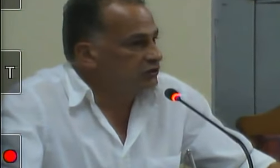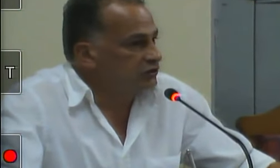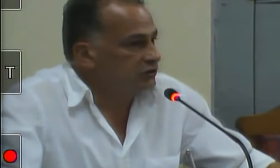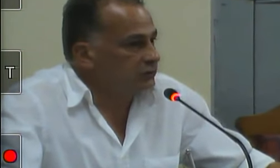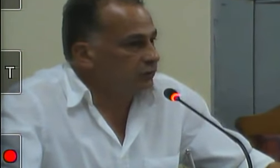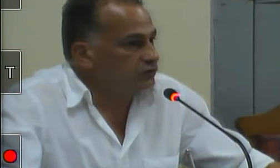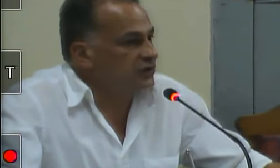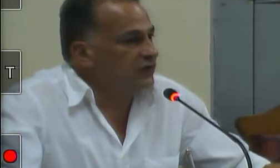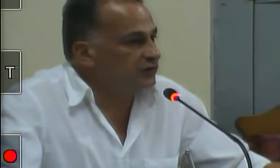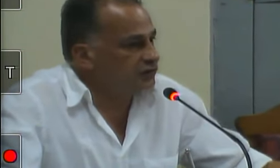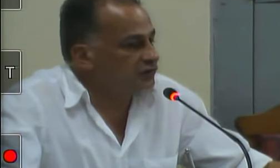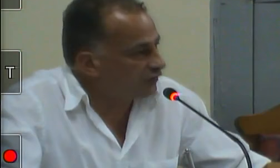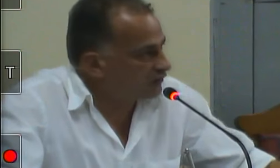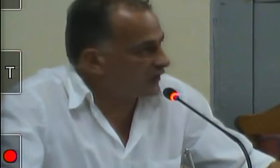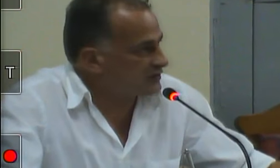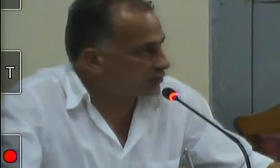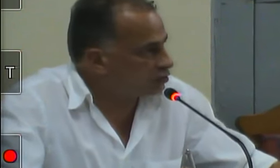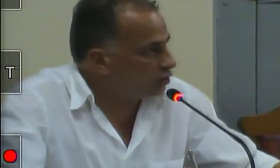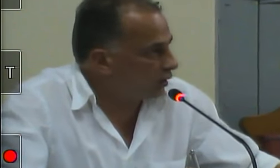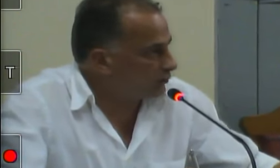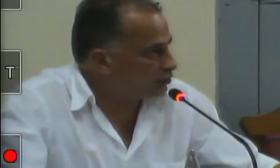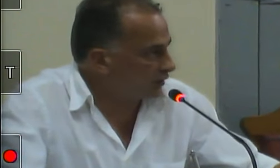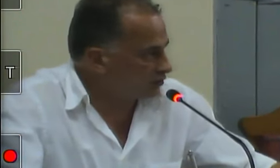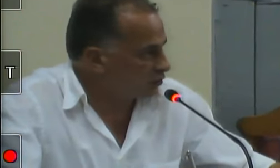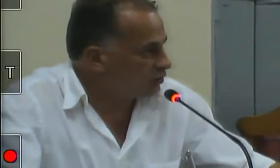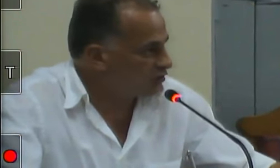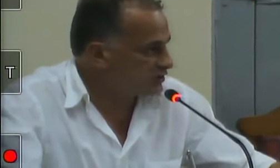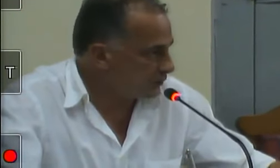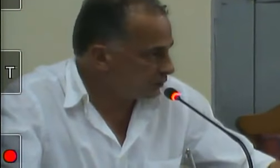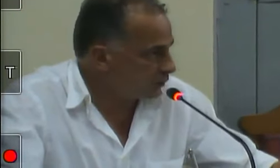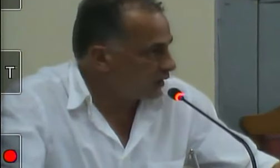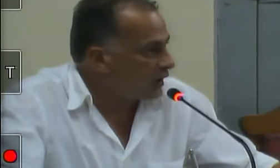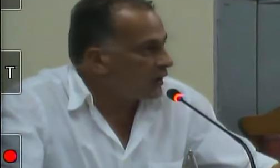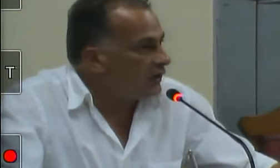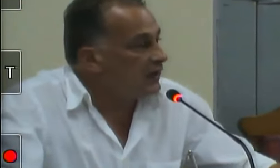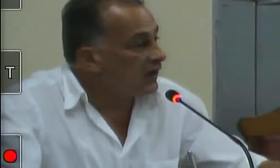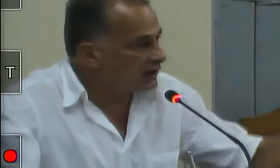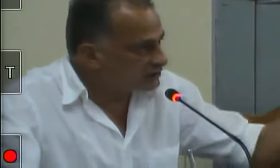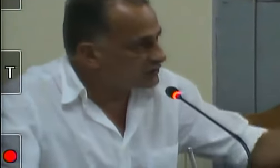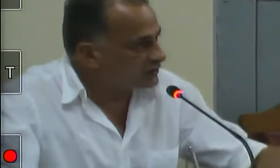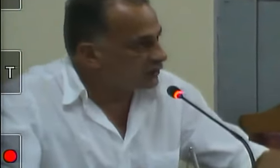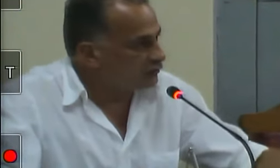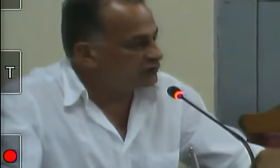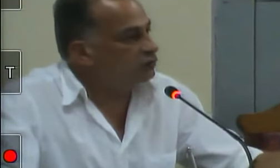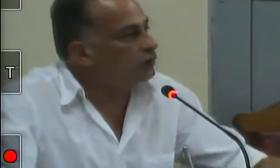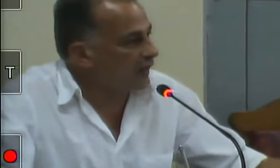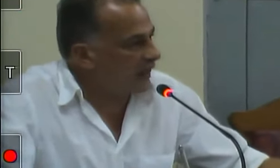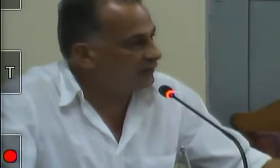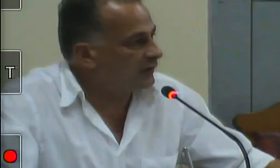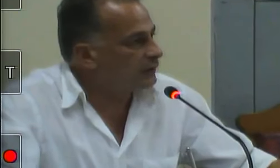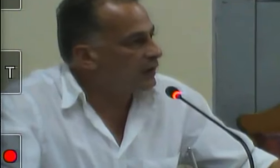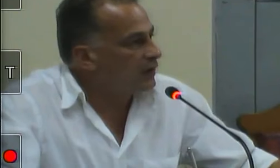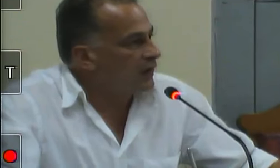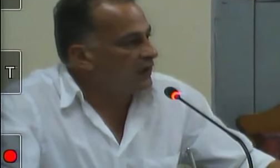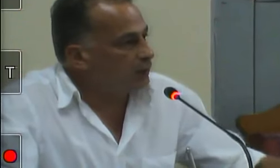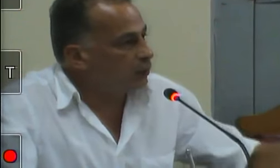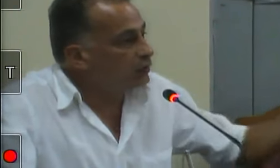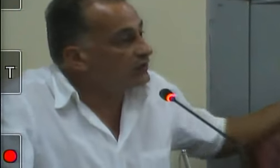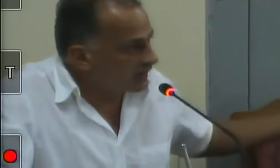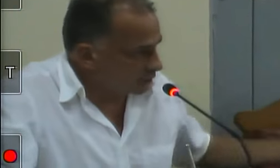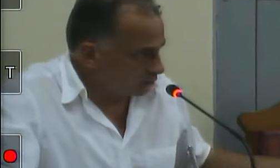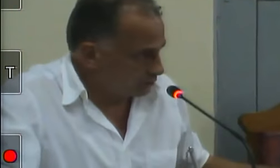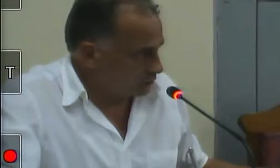de um serviço de verificação de óbito dentro do município, que antes eu vislumbrava ele